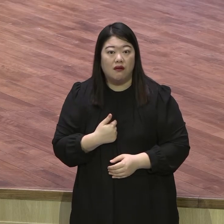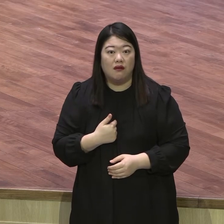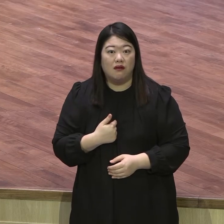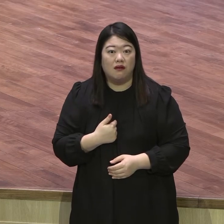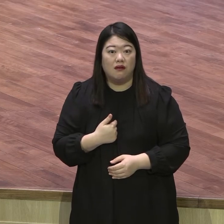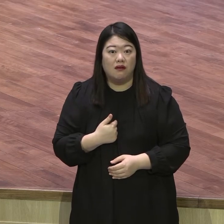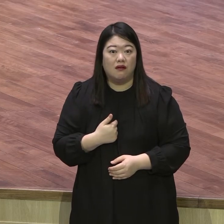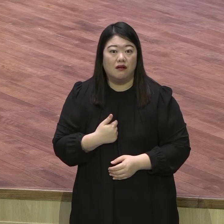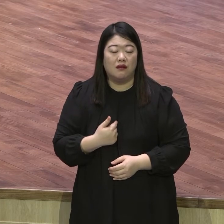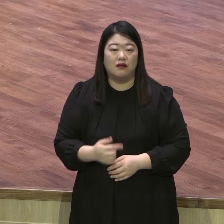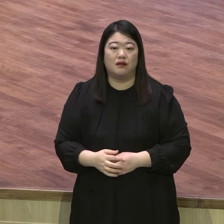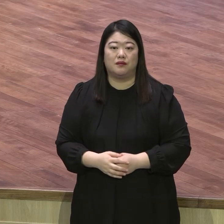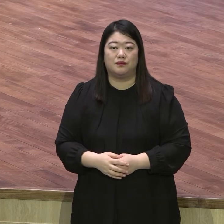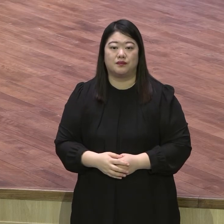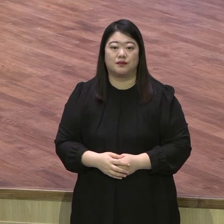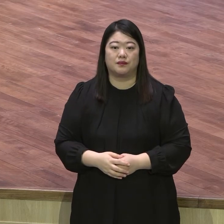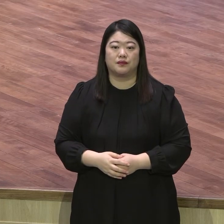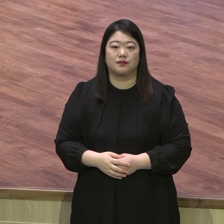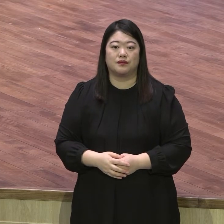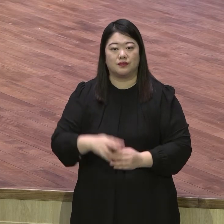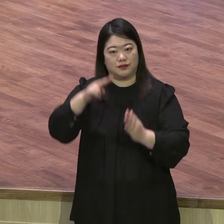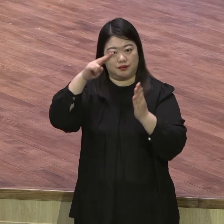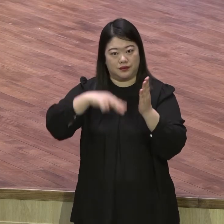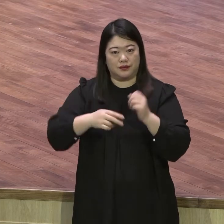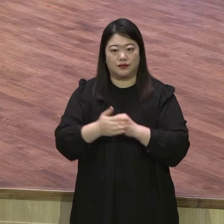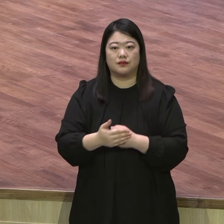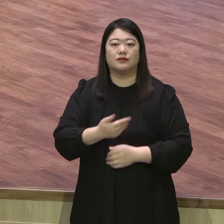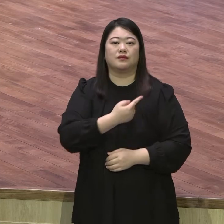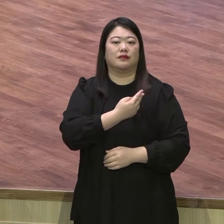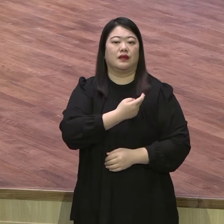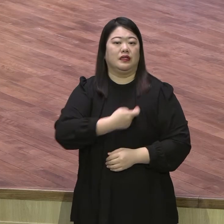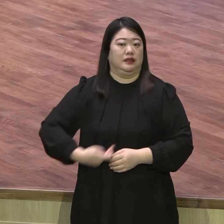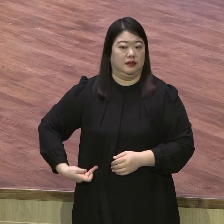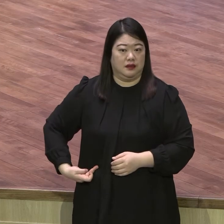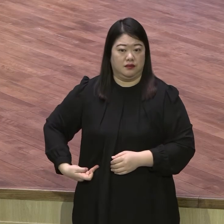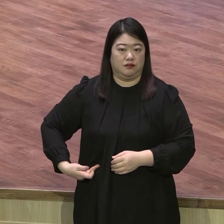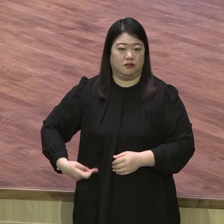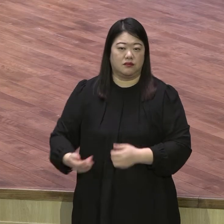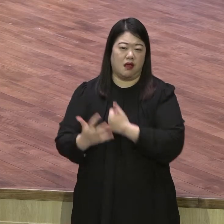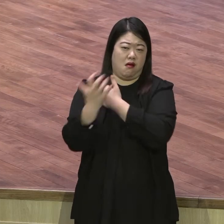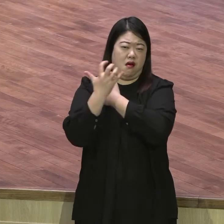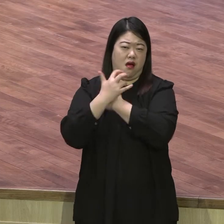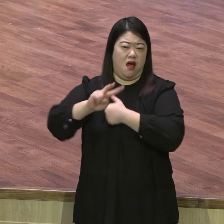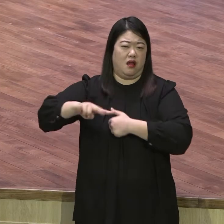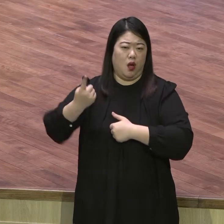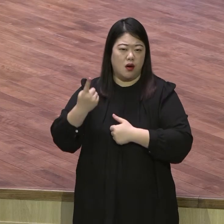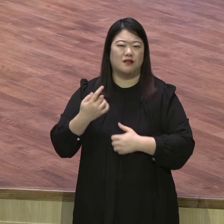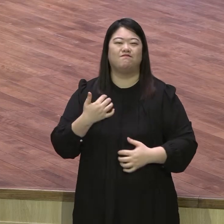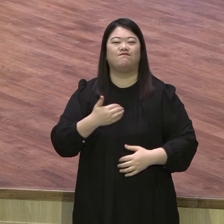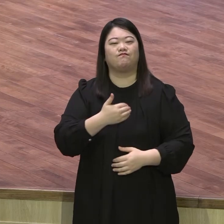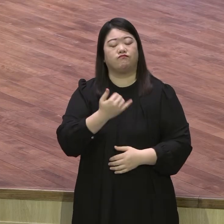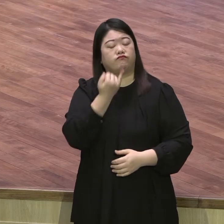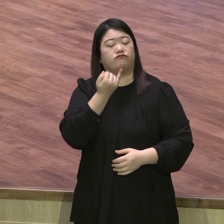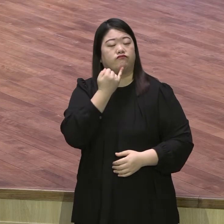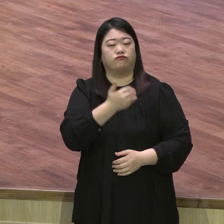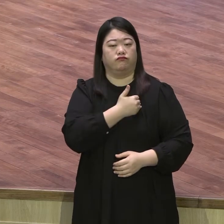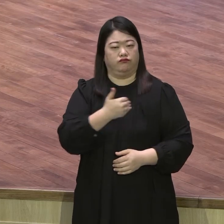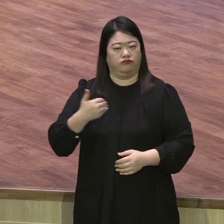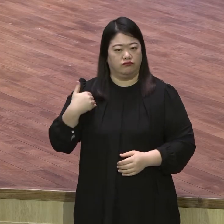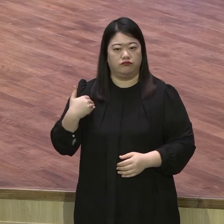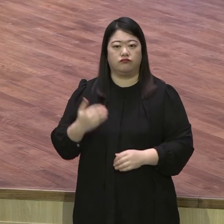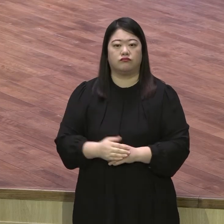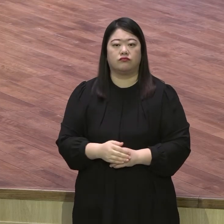자 사도들은 그 이름을 위하여 능욕받는 일에 합당한 자로 여기심을 기뻐하면서 공회 앞을